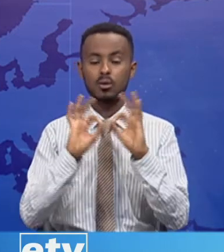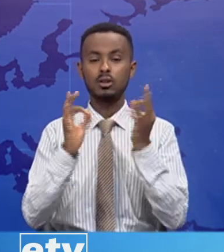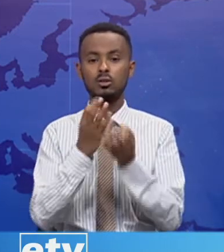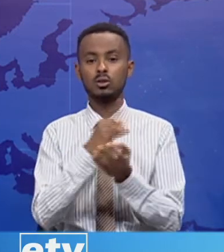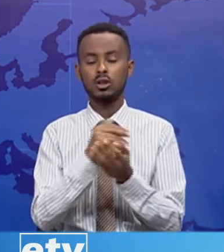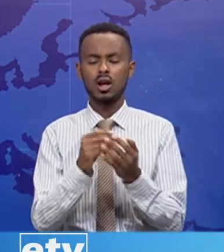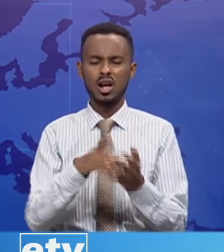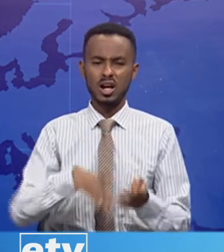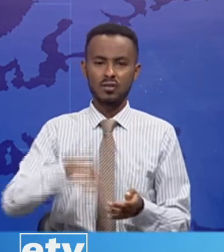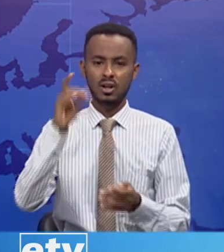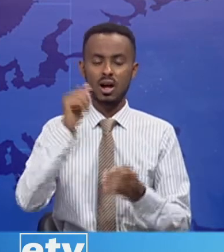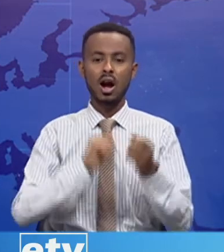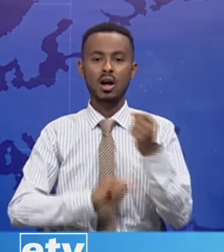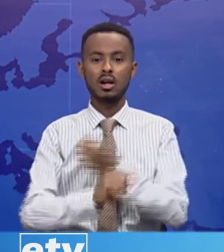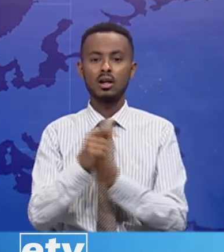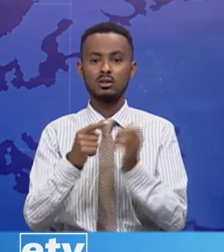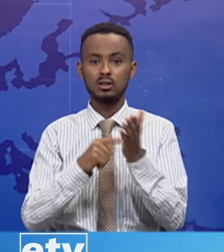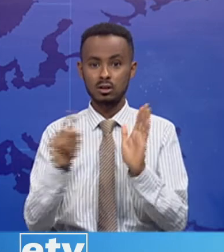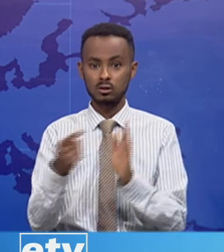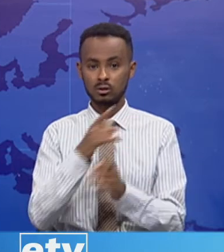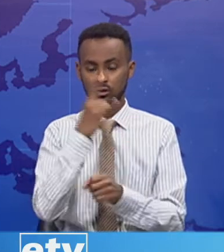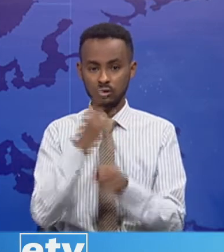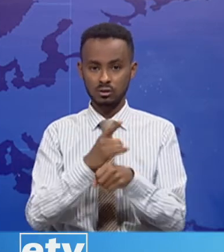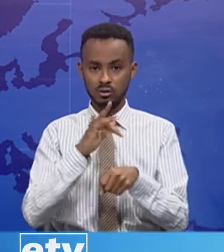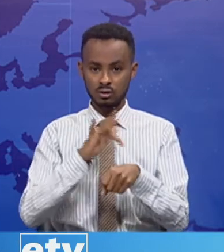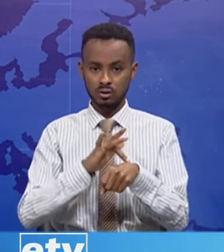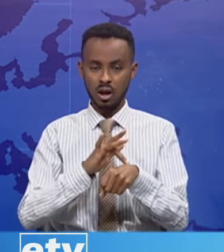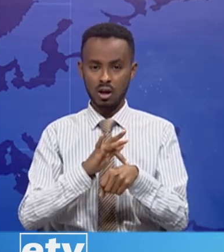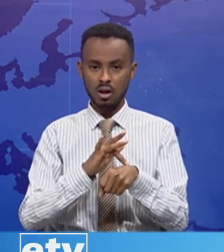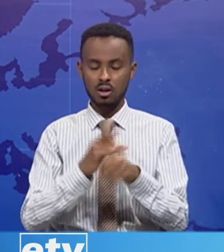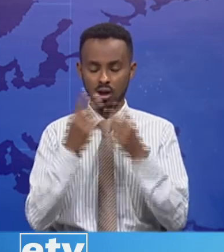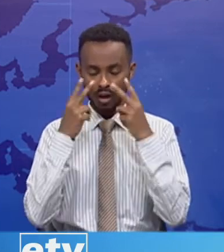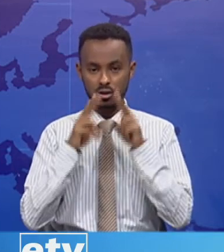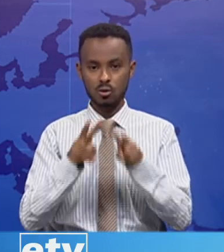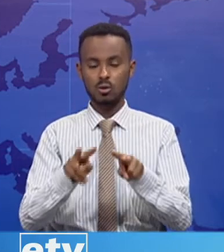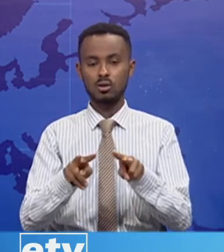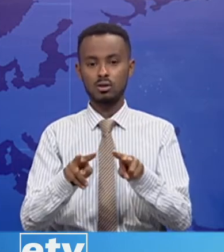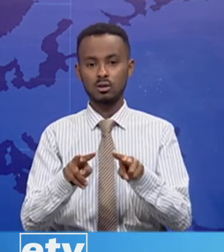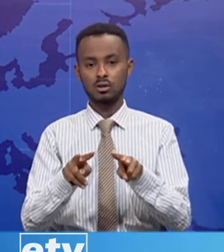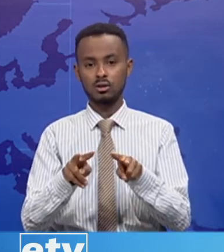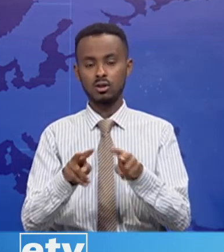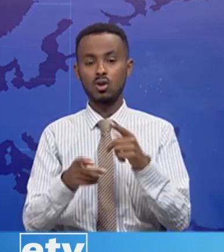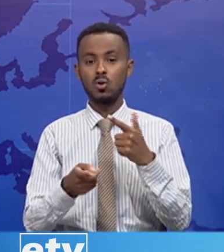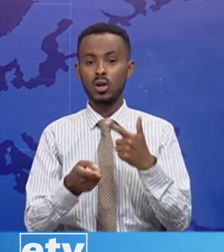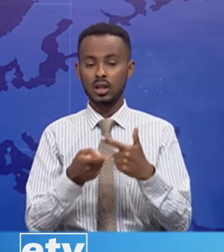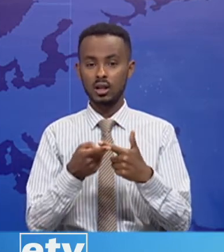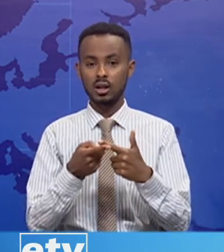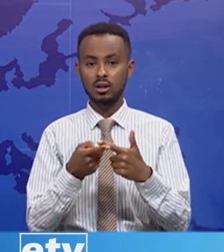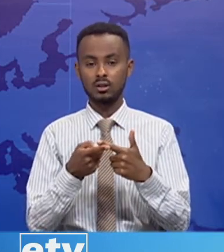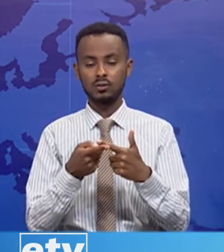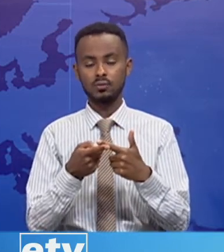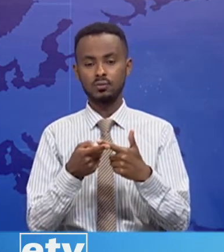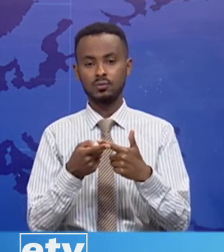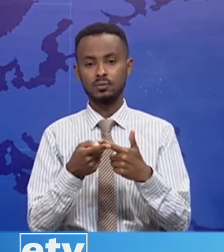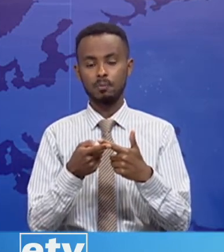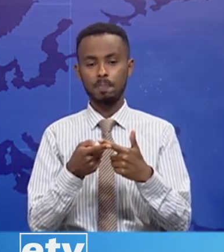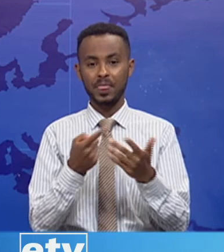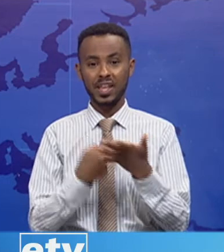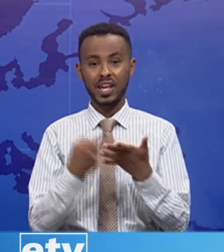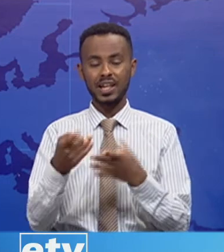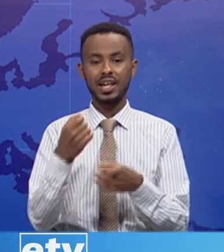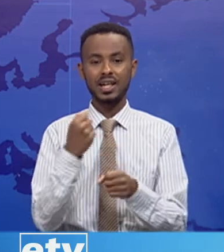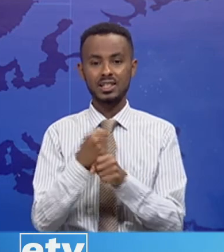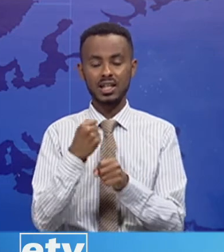ለከፍተኛ አደጋ ተጋላጭ የሆኑ ዜጎች ላይ እንዲያተኩር፣ ሁለተኛ ይሄን አሰራር